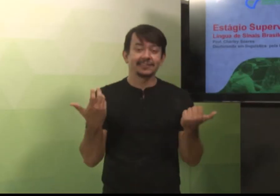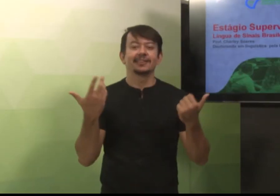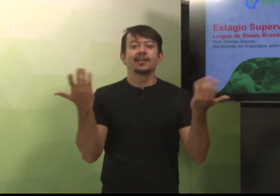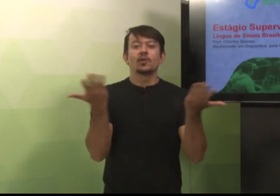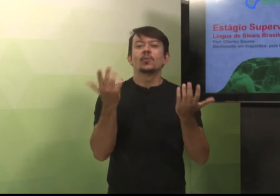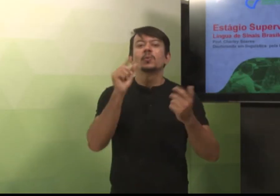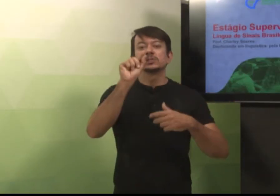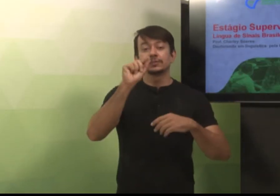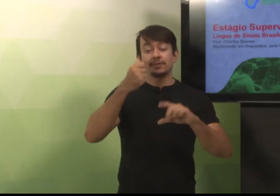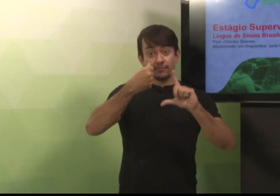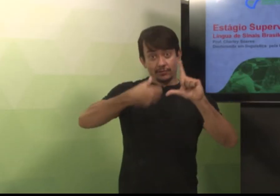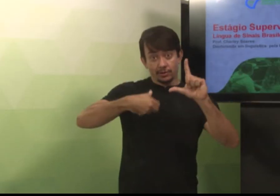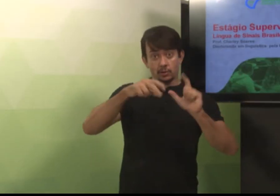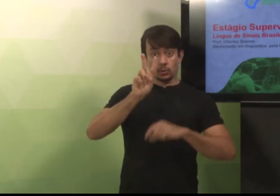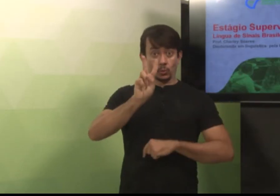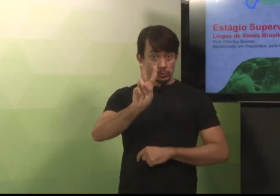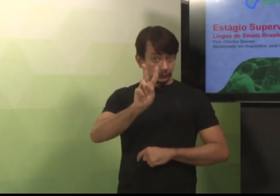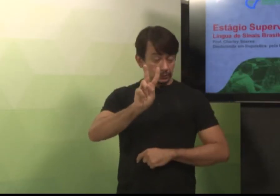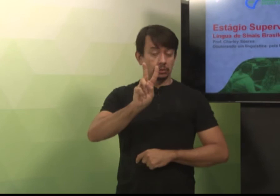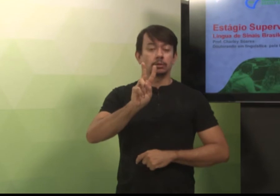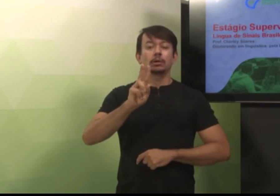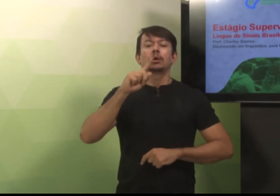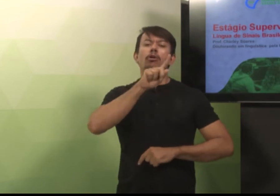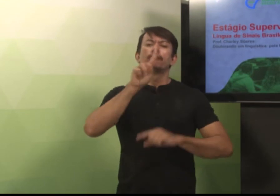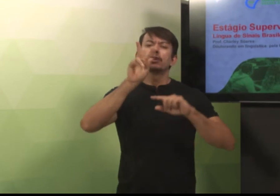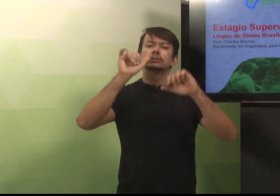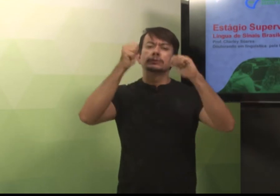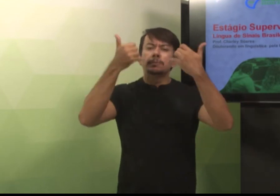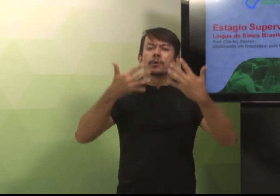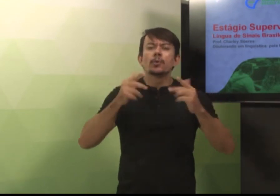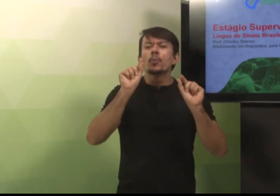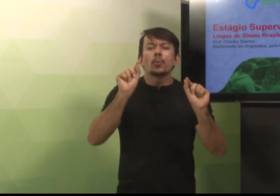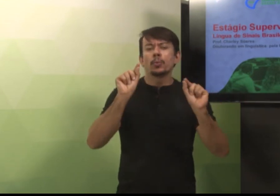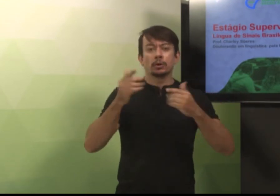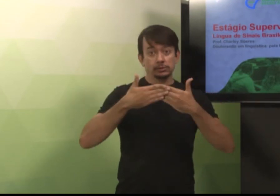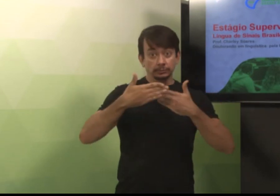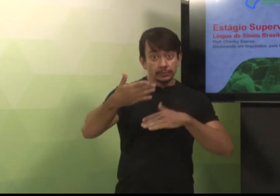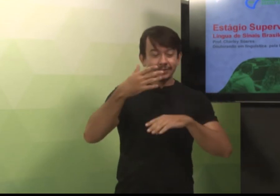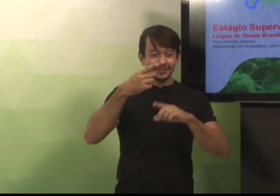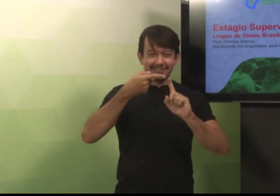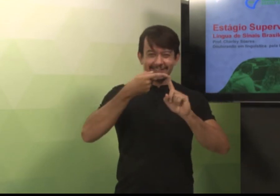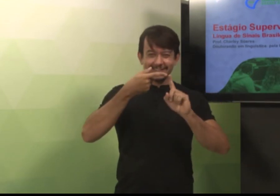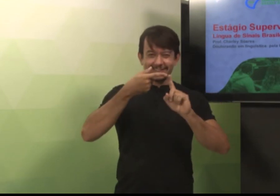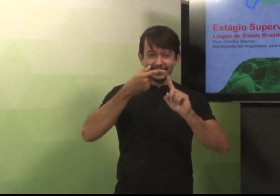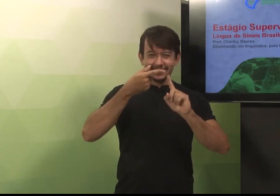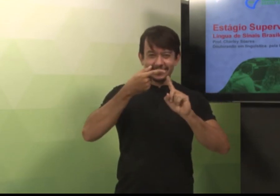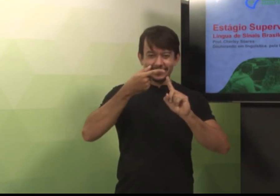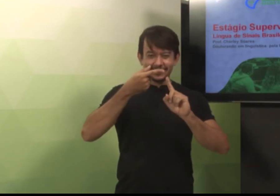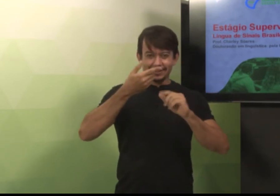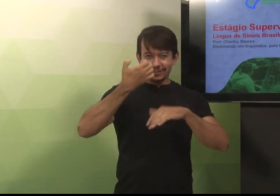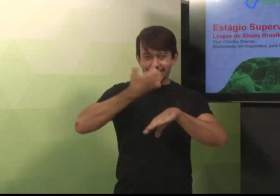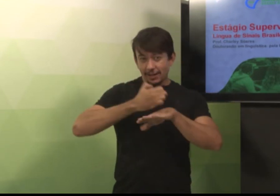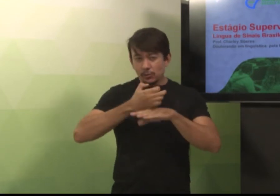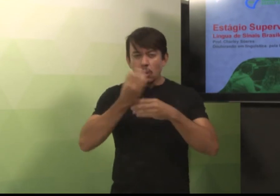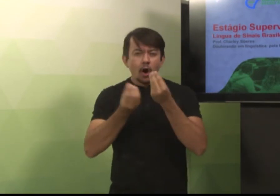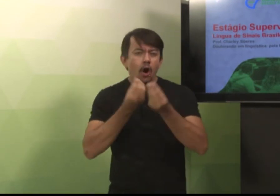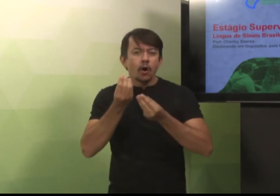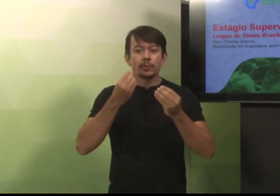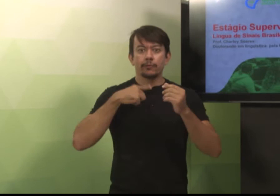Olá, tudo bem? Então hoje estamos na nossa segunda videoaula. Vamos falar sobre o